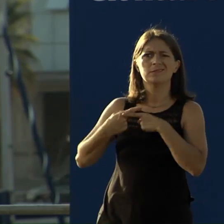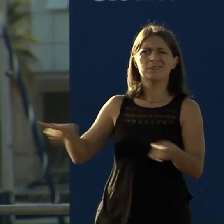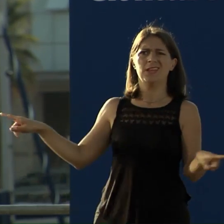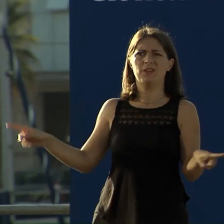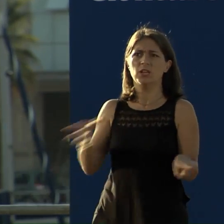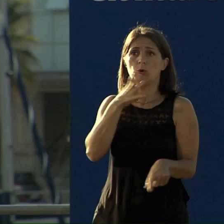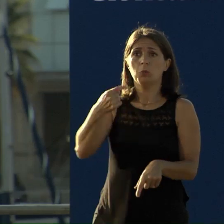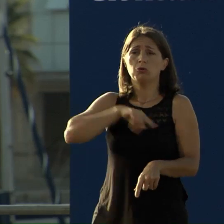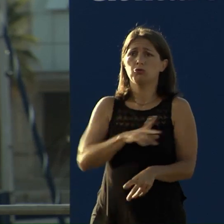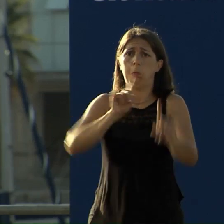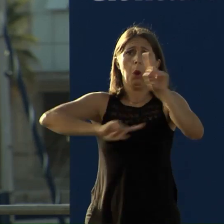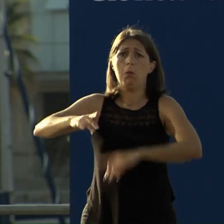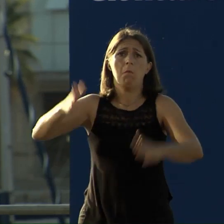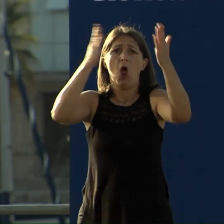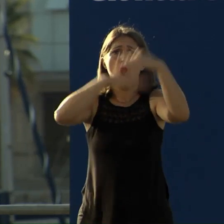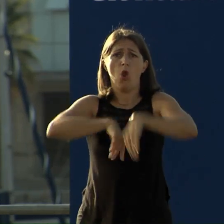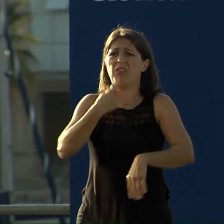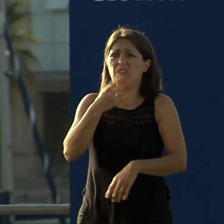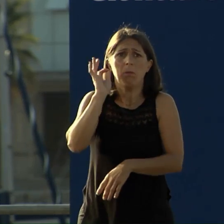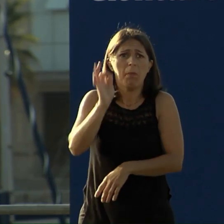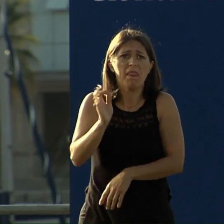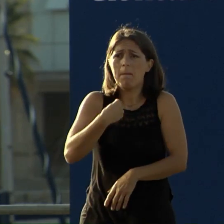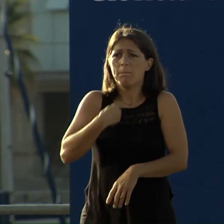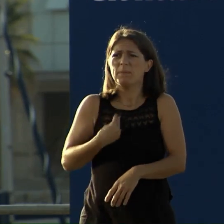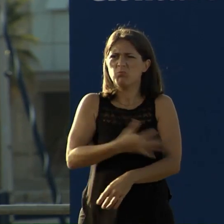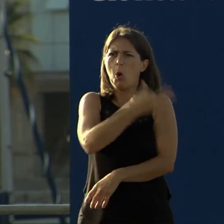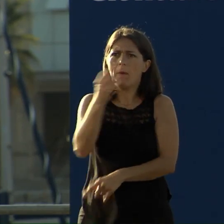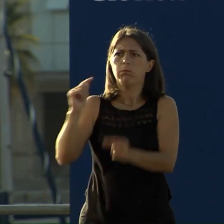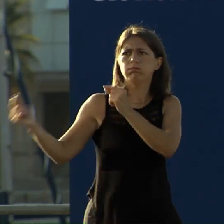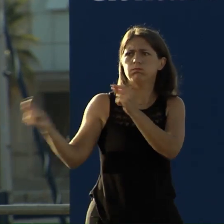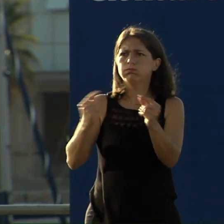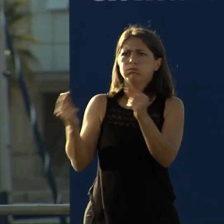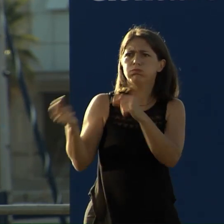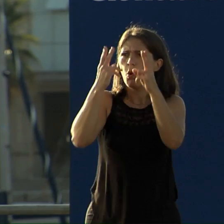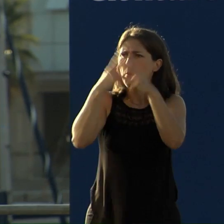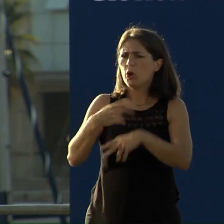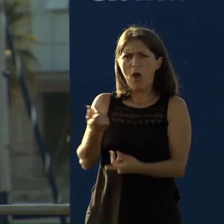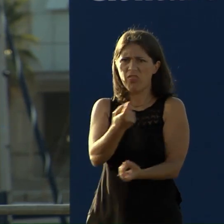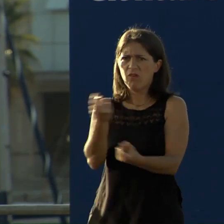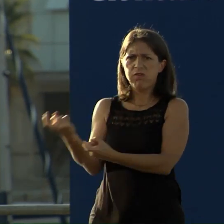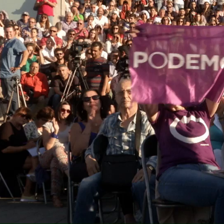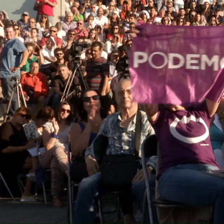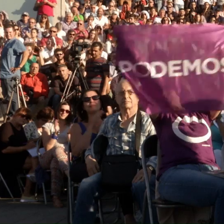Que no tenemos ningún problema a decir la verdad y a debatir en público si es necesario.